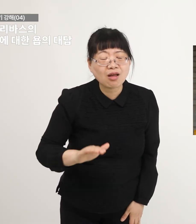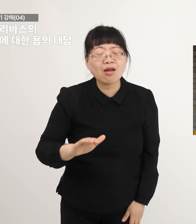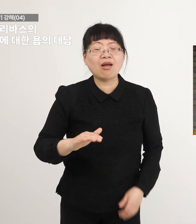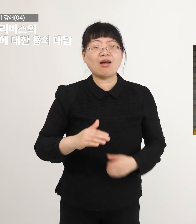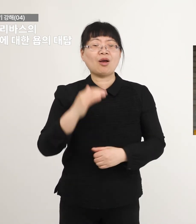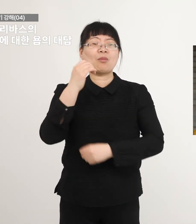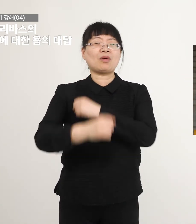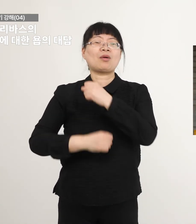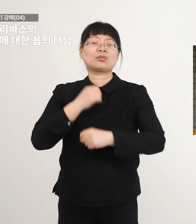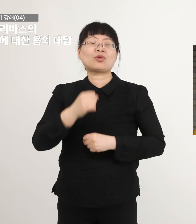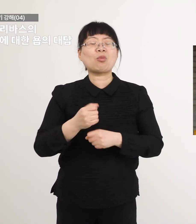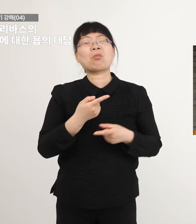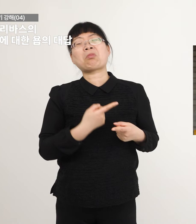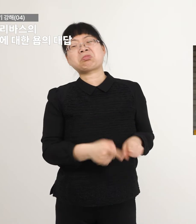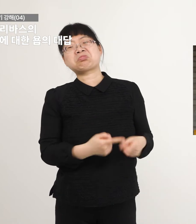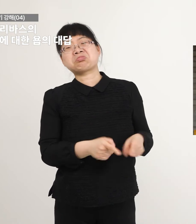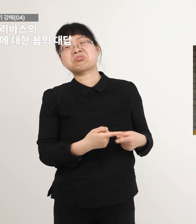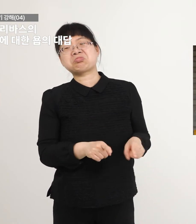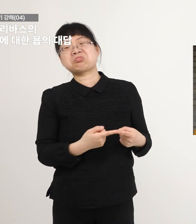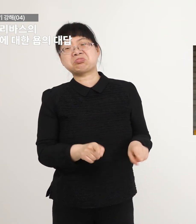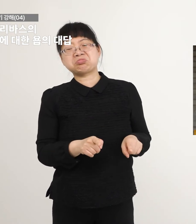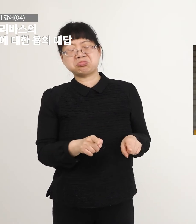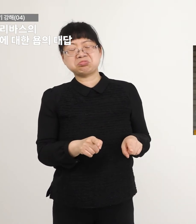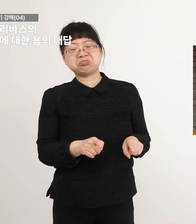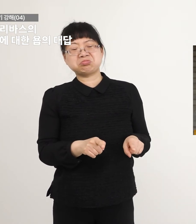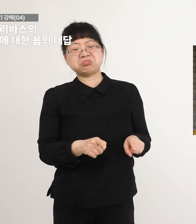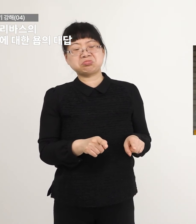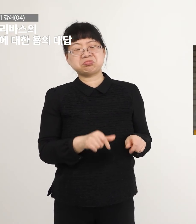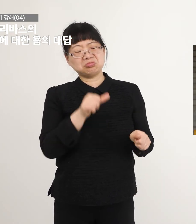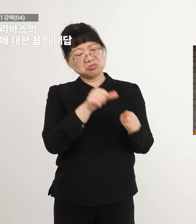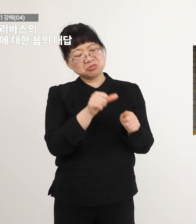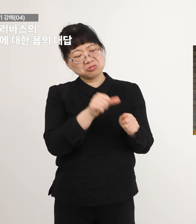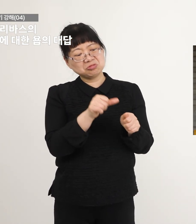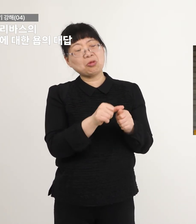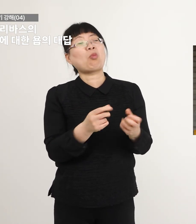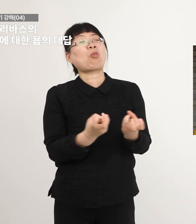함부로 이렇게 평가하고 재단하고 분석할 수가 있어요.